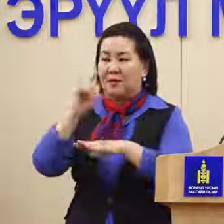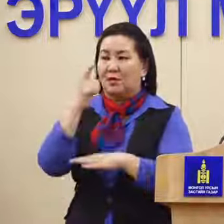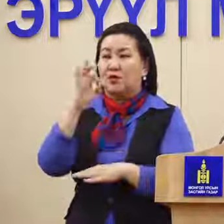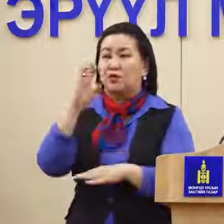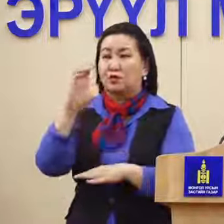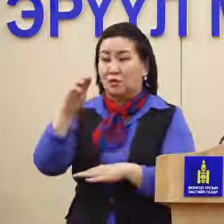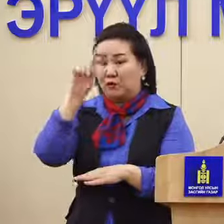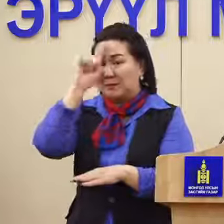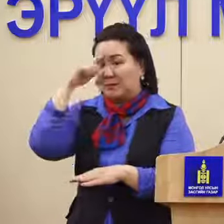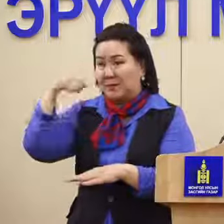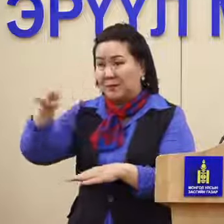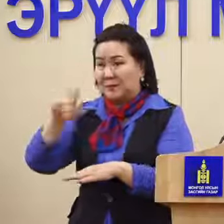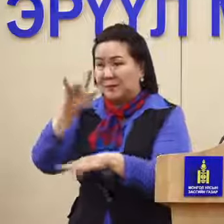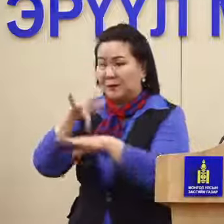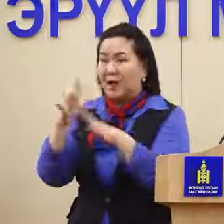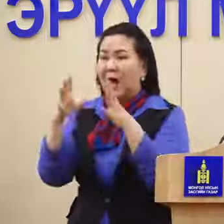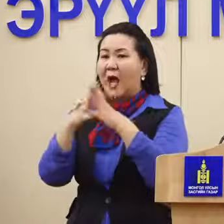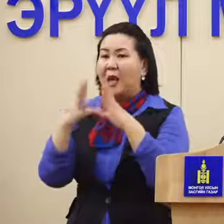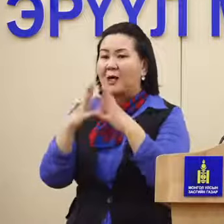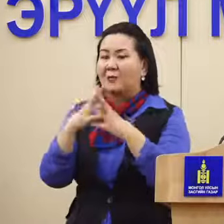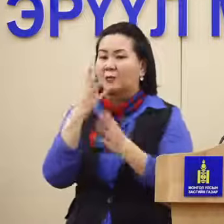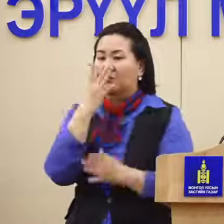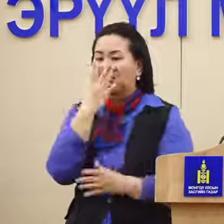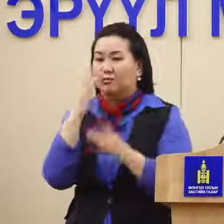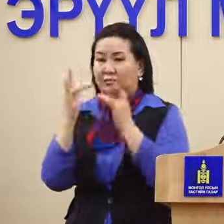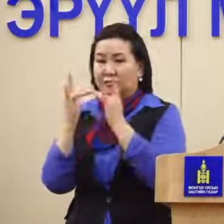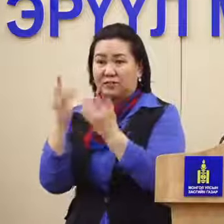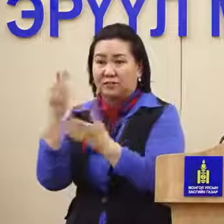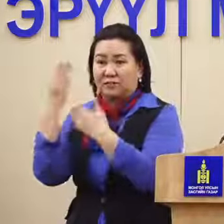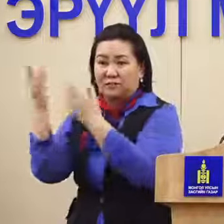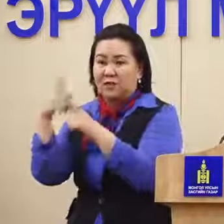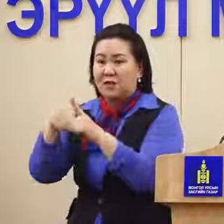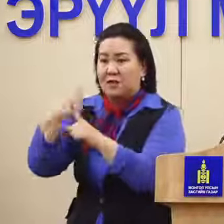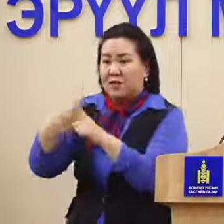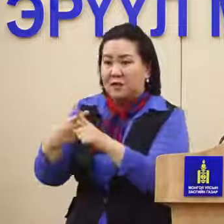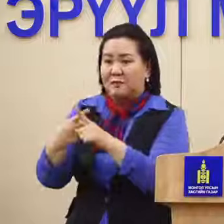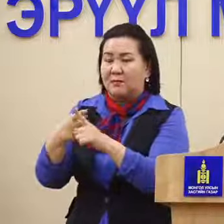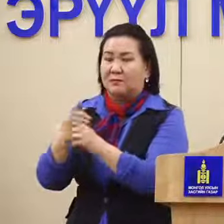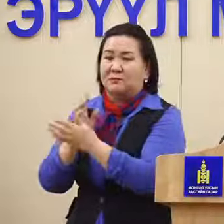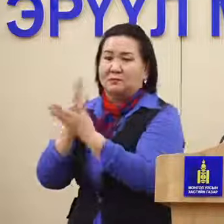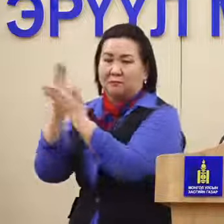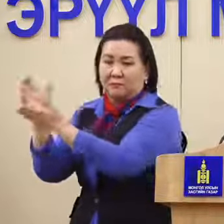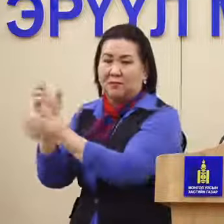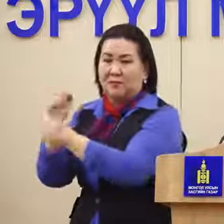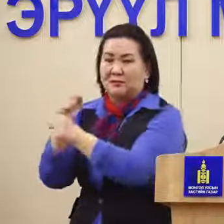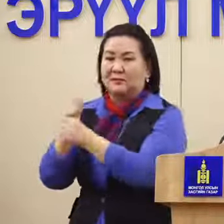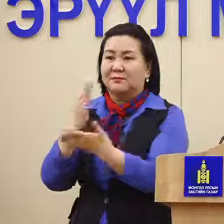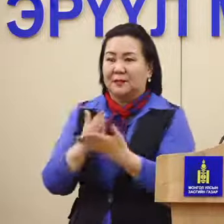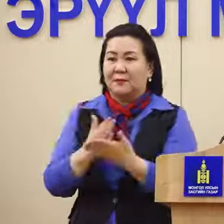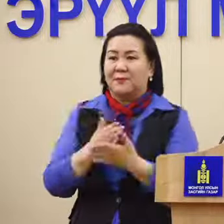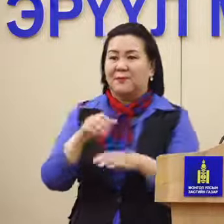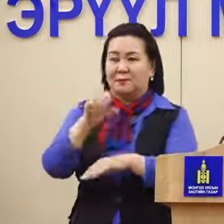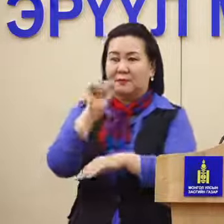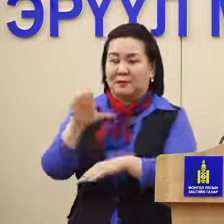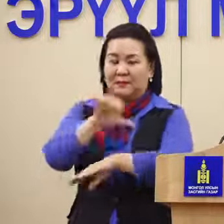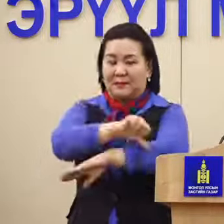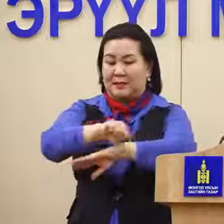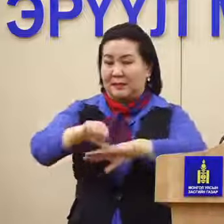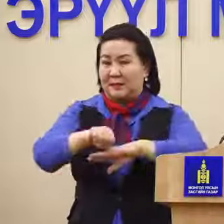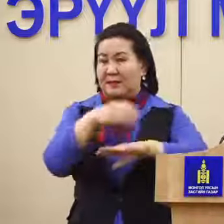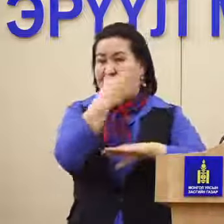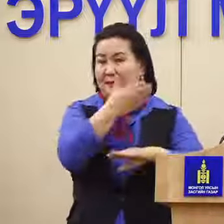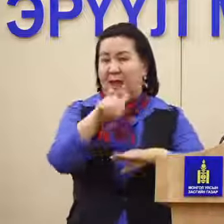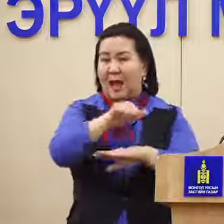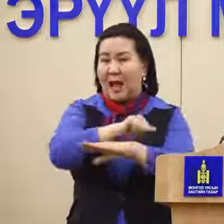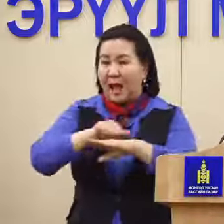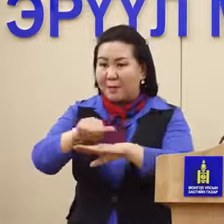судлалын үндэсний төвдөр 10 эрчим тэмцлэгээний орыг бол нэмэлтээр бол дэлгээд ингээд ажилуулсан. Бус бас хилийн бомбтуудаар байгаа